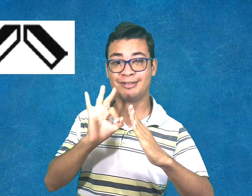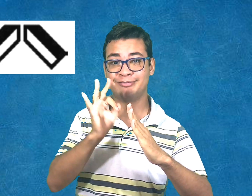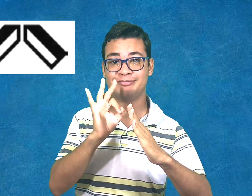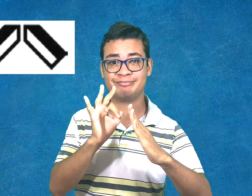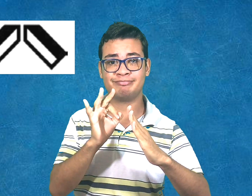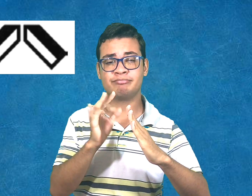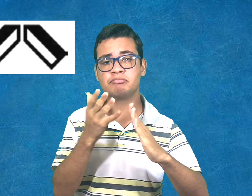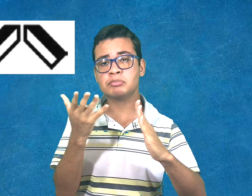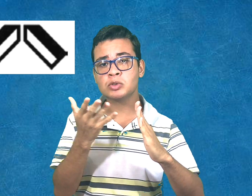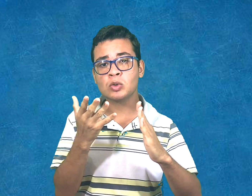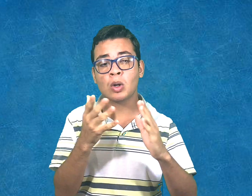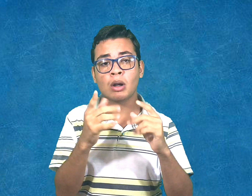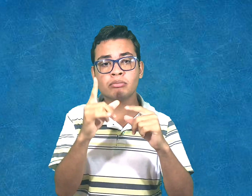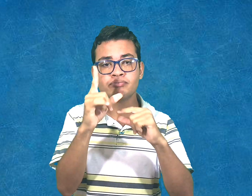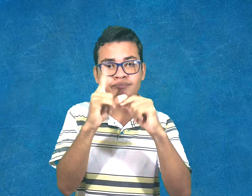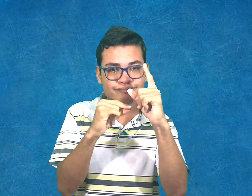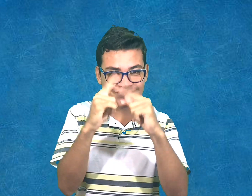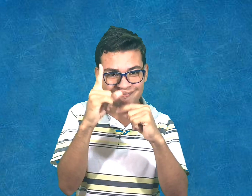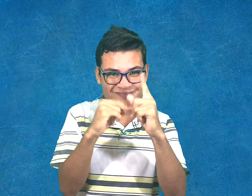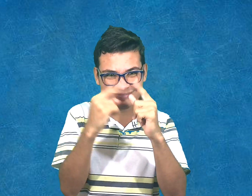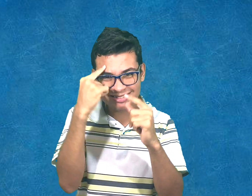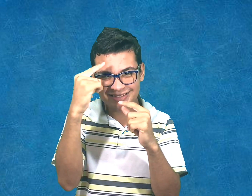aí eu coloco o contato, o toque.